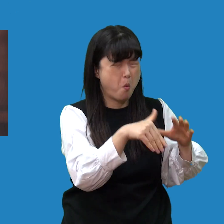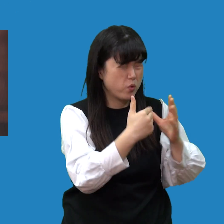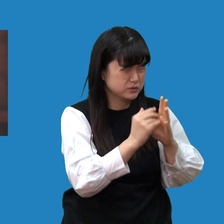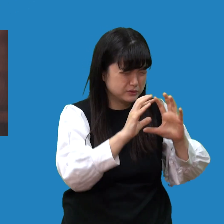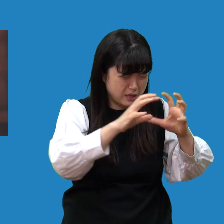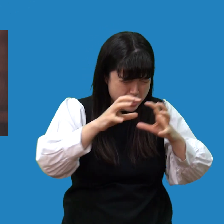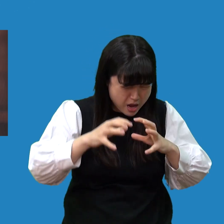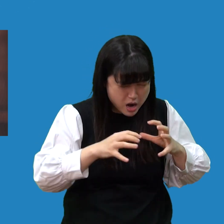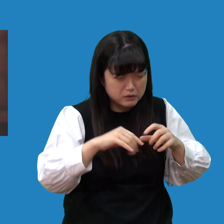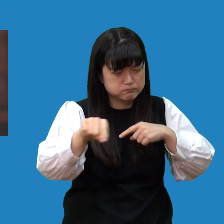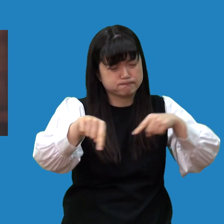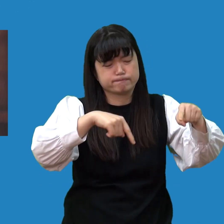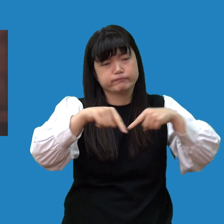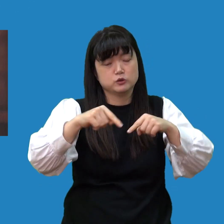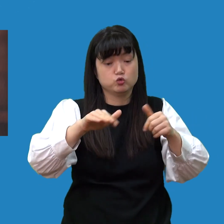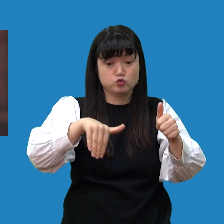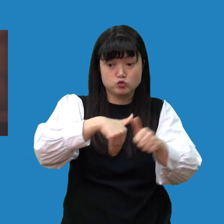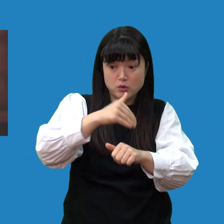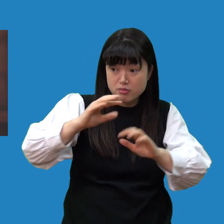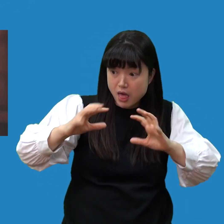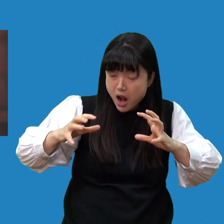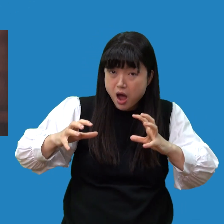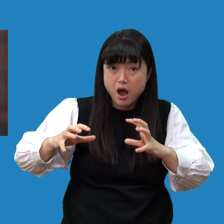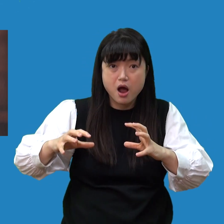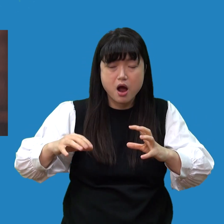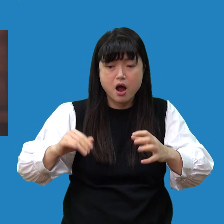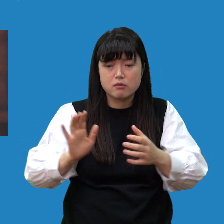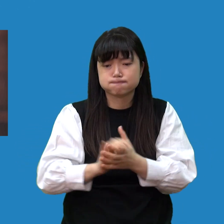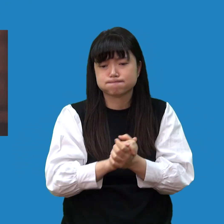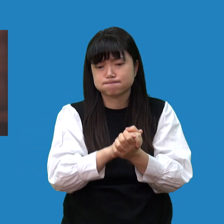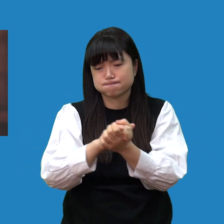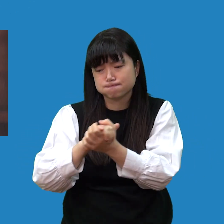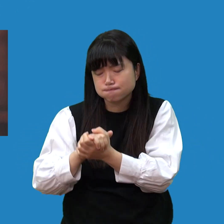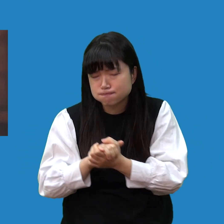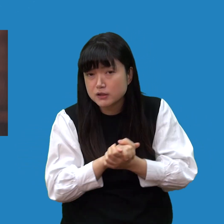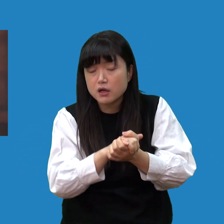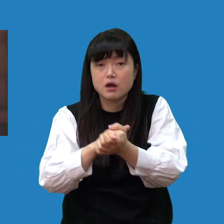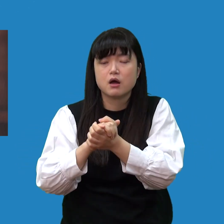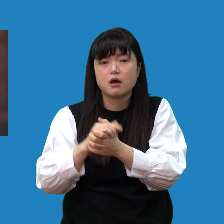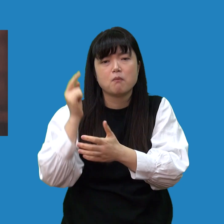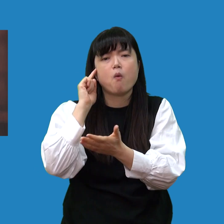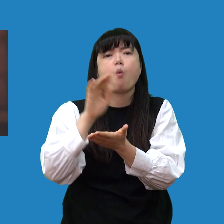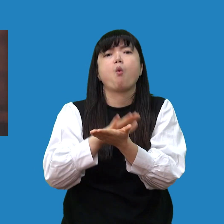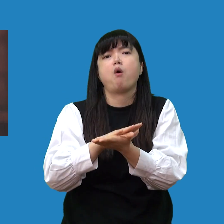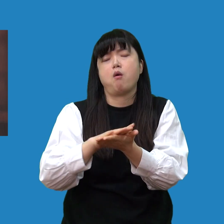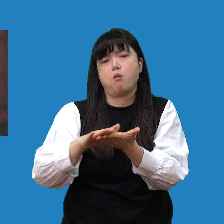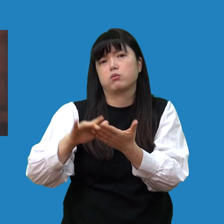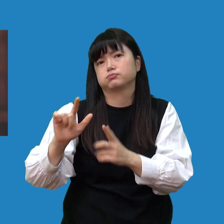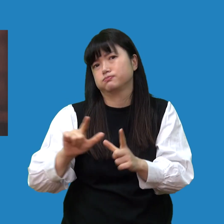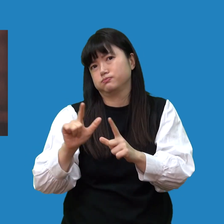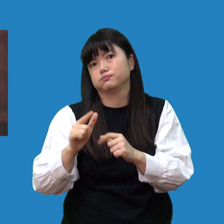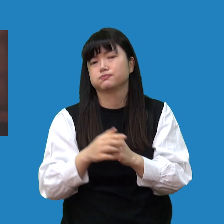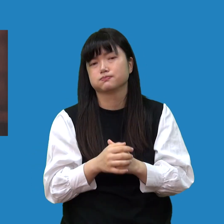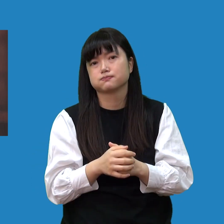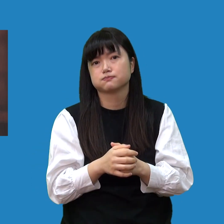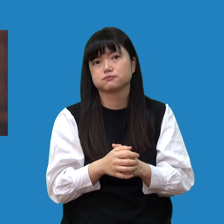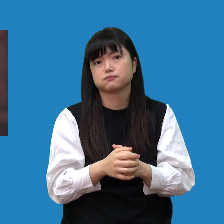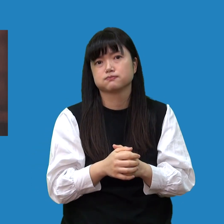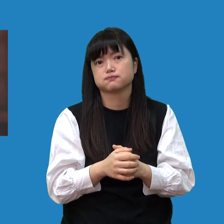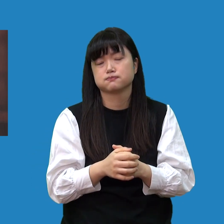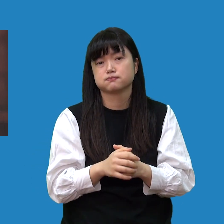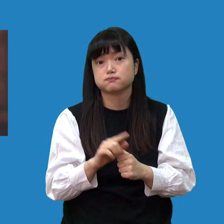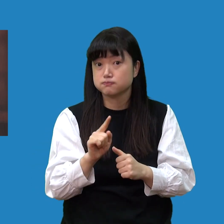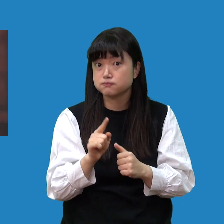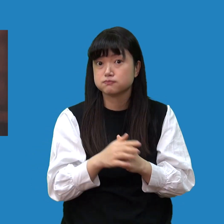나라까지 다스렸고 주변 나라들과 친선 관계를 유지하여 평화롭게 지냈습니다.